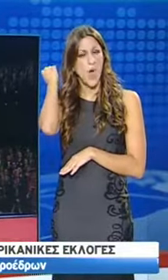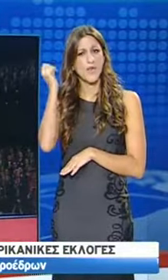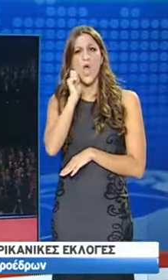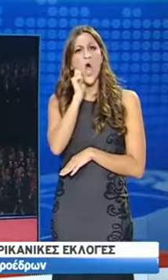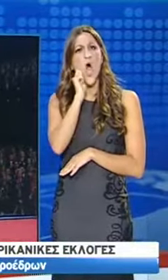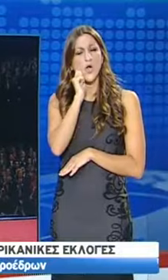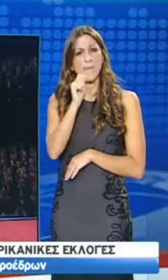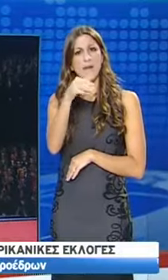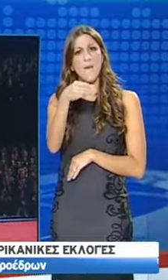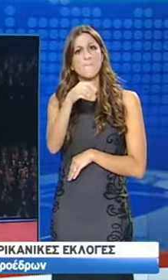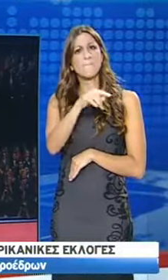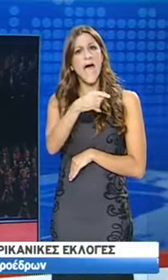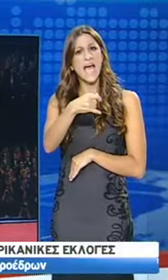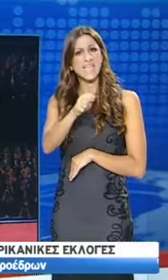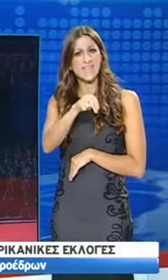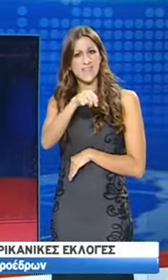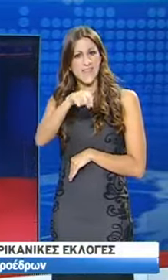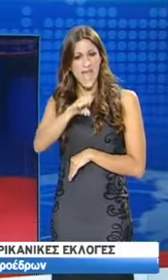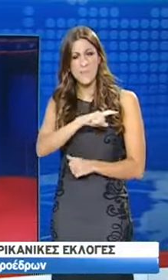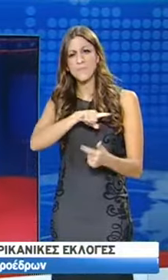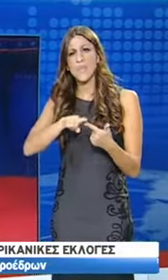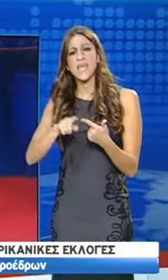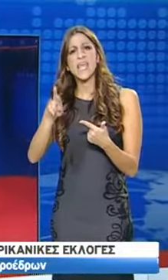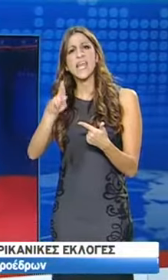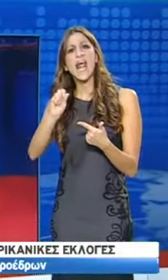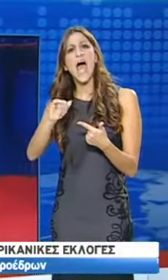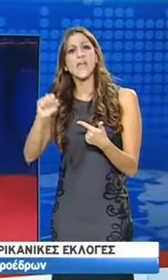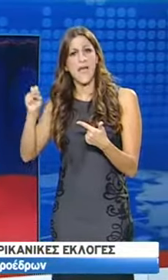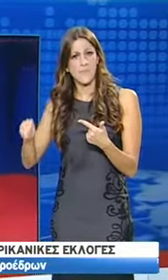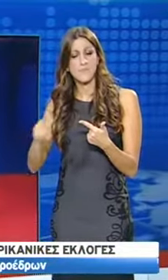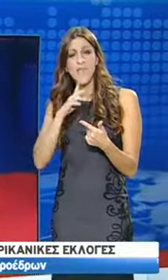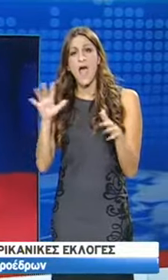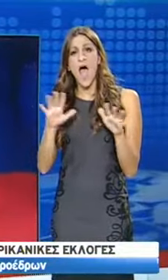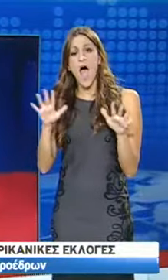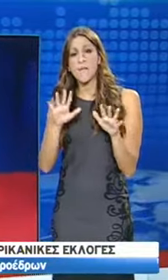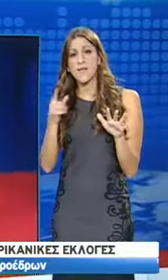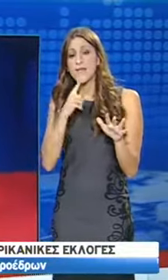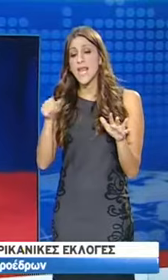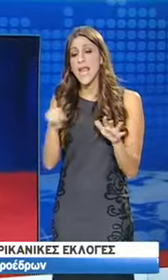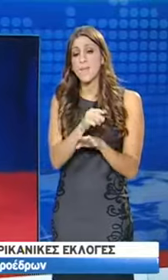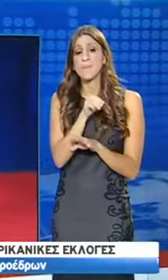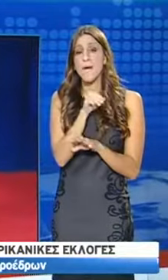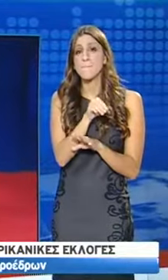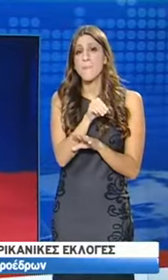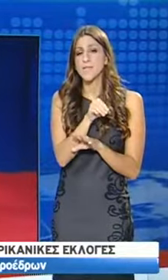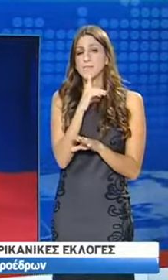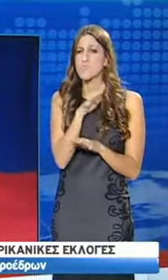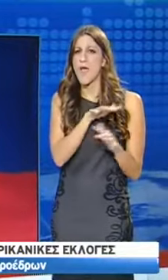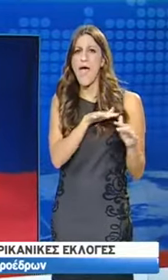αντιπροέδρων Τζο Μπάιντεν και Πολ Ράιαν. Τα αμερικανικά μέσα μαζικής ενημέρωσης κατέγραψαν ως επιθετική τη συμμετοχή του Τζο Μπάιντεν, σε αντίθεση